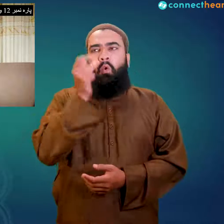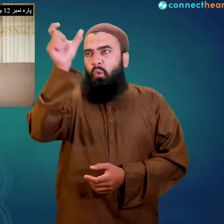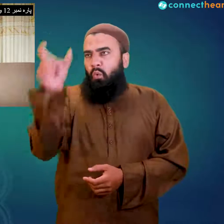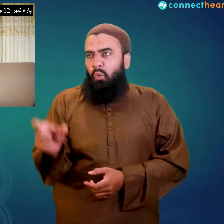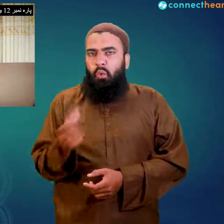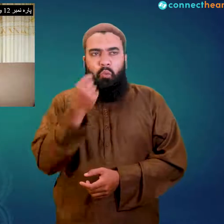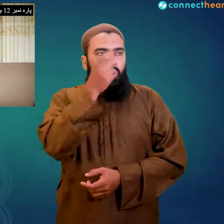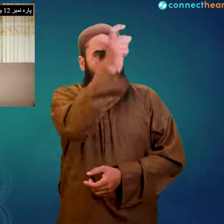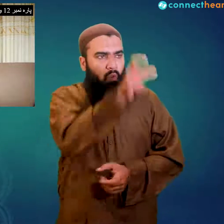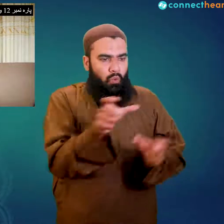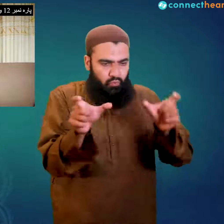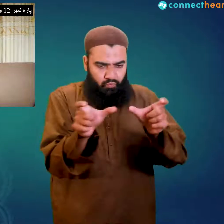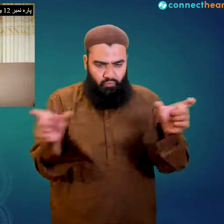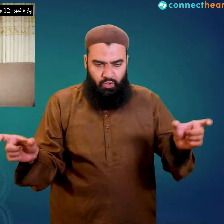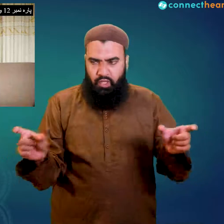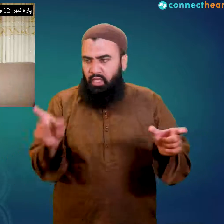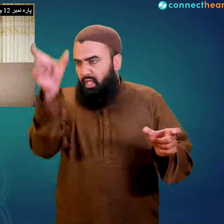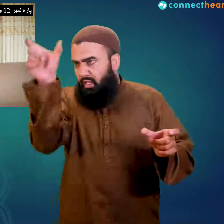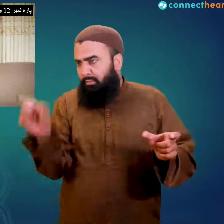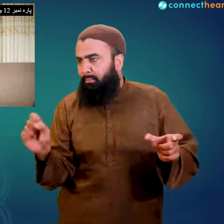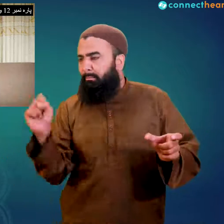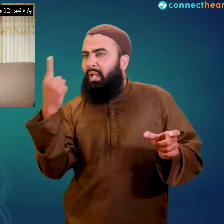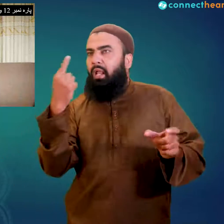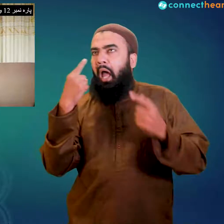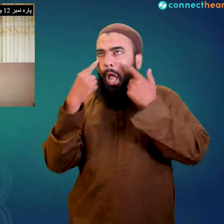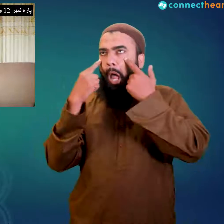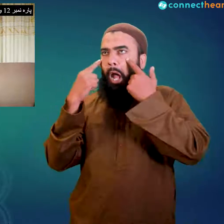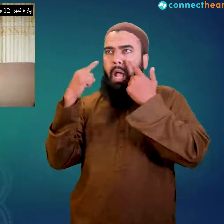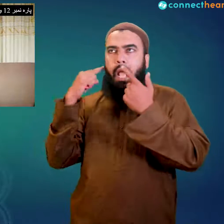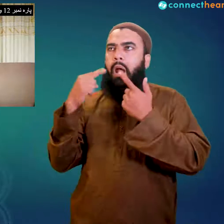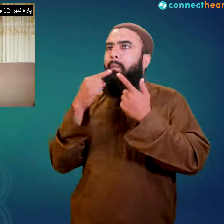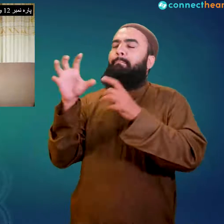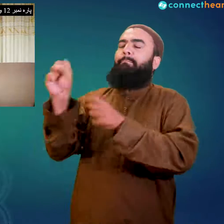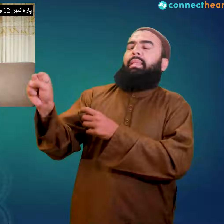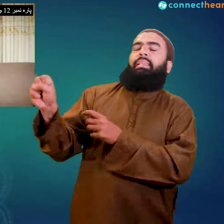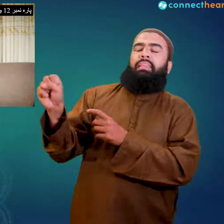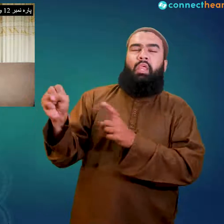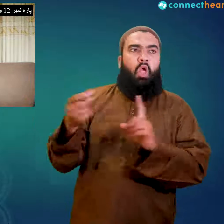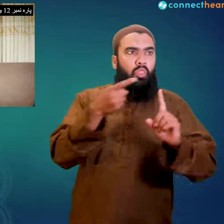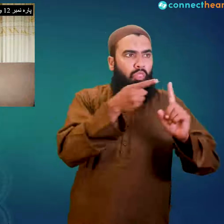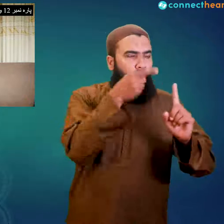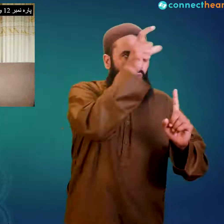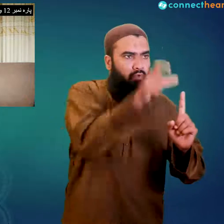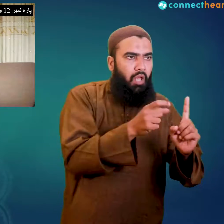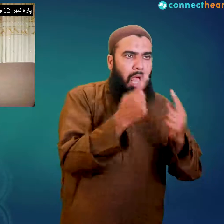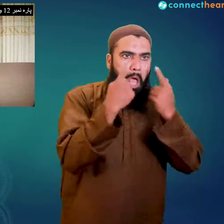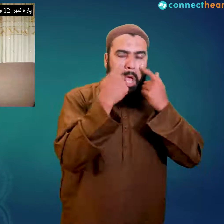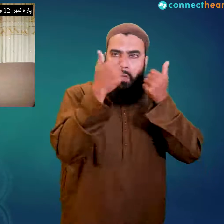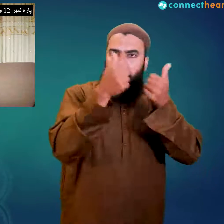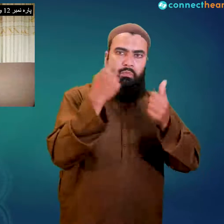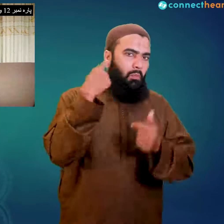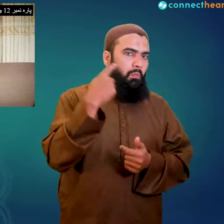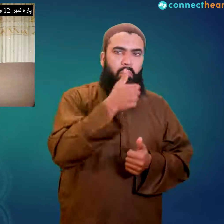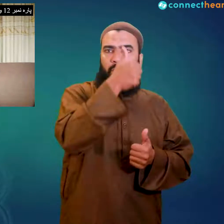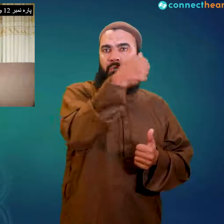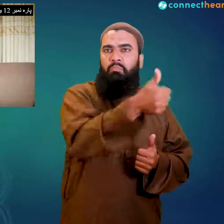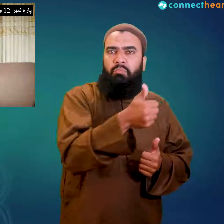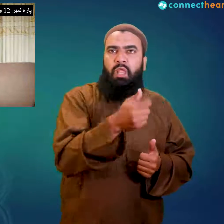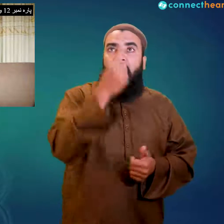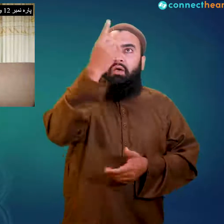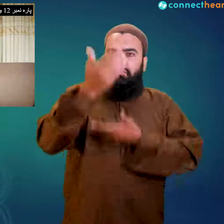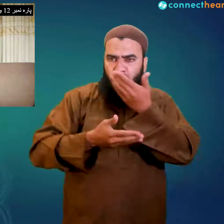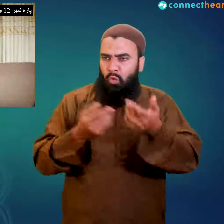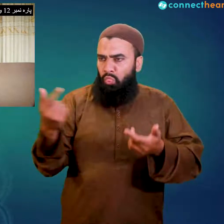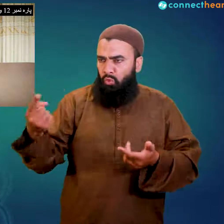دو فریق ہیں، ایک اندھا ہے اور بہرا ہے اور دوسرا دیکھتا بھی ہے سنتا بھی ہے، تو کیا یہ